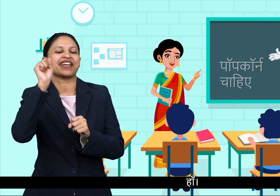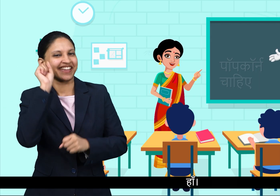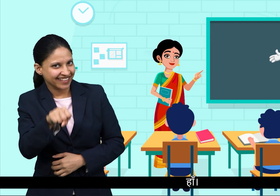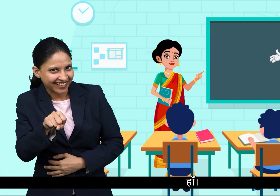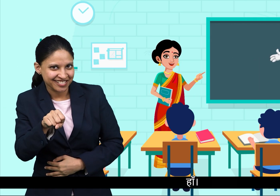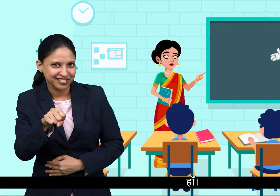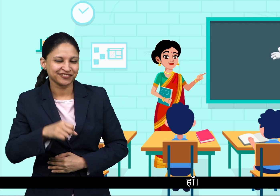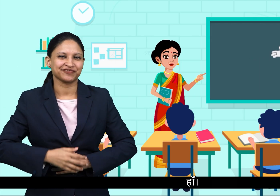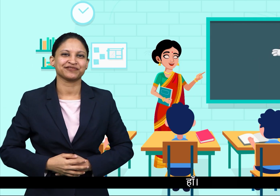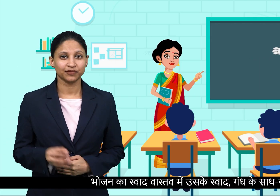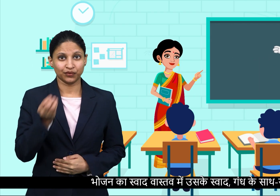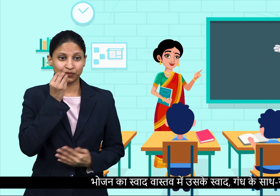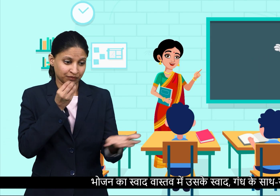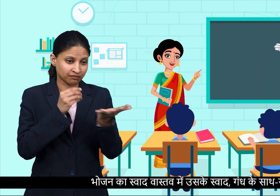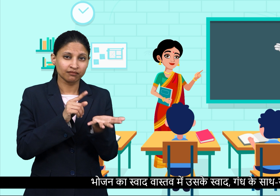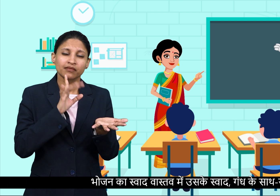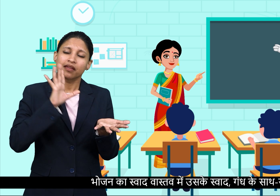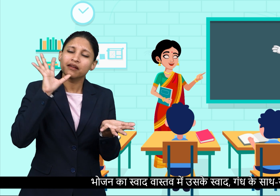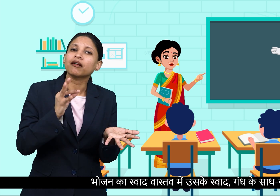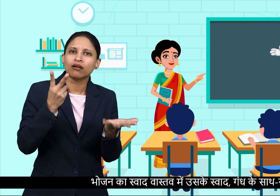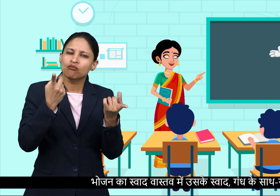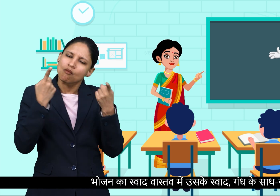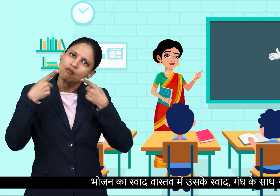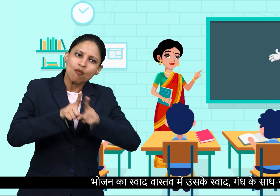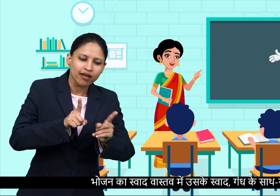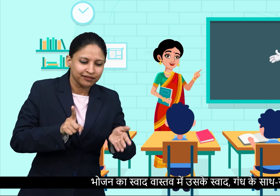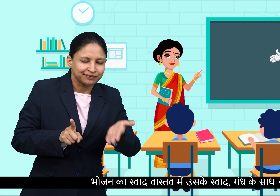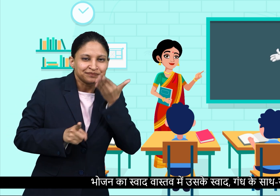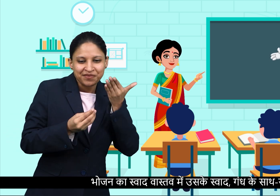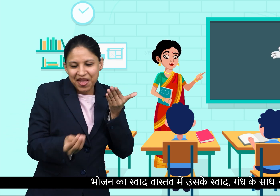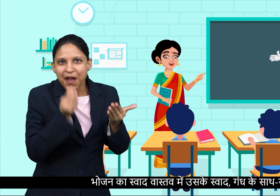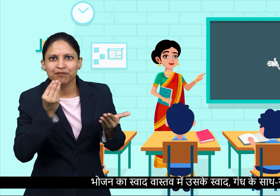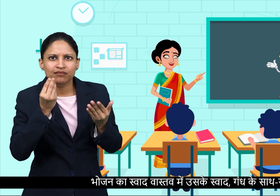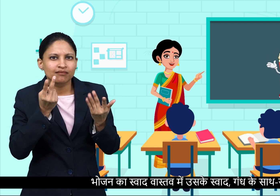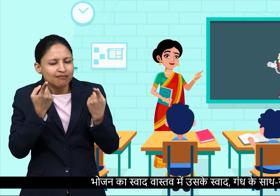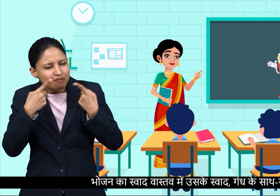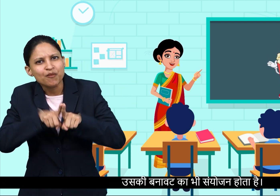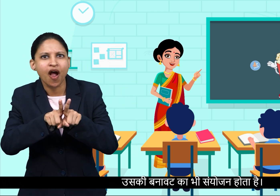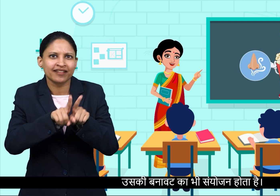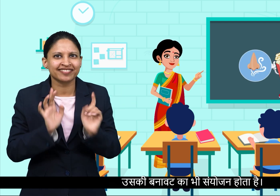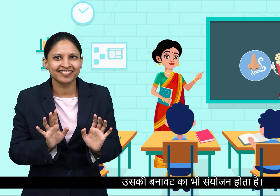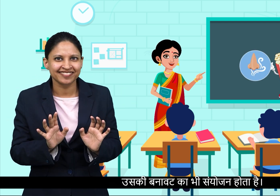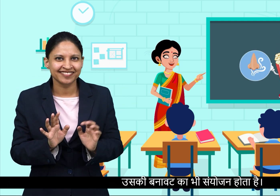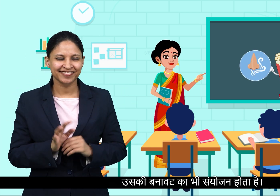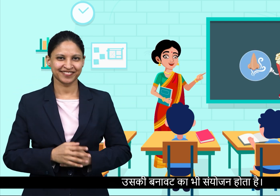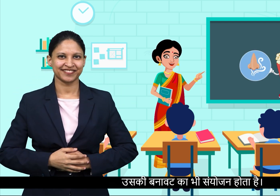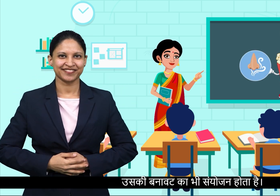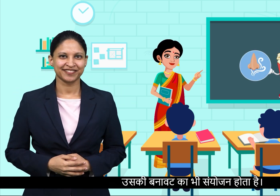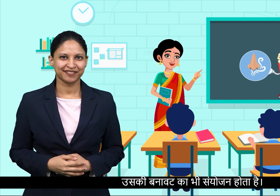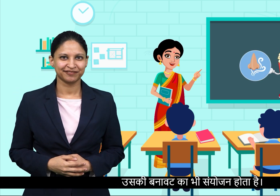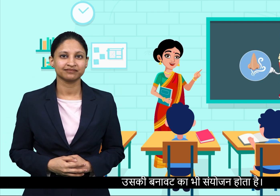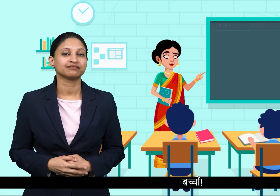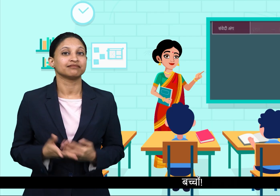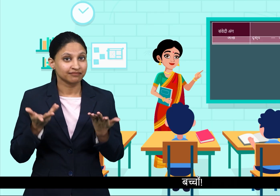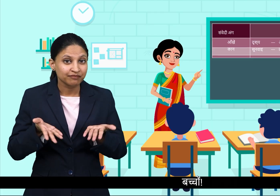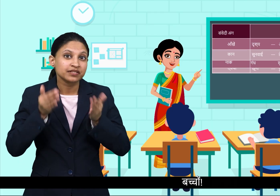हाँ, भोजन का स्वाद वास्तव में उसके स्वाद, गंध के साथ साथ उसके बनावट का भी संयोजन